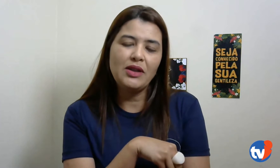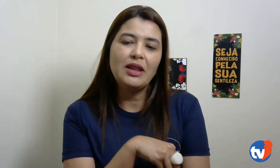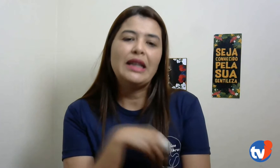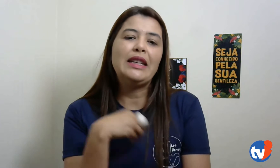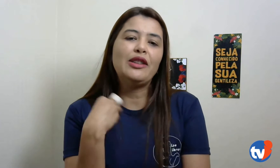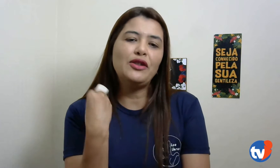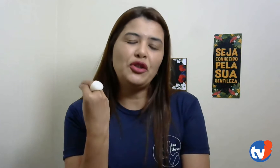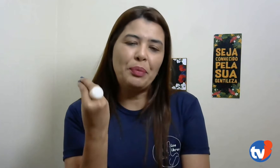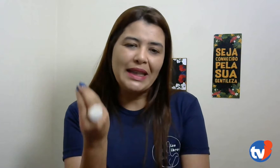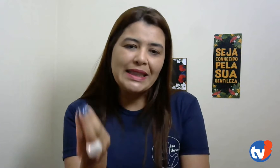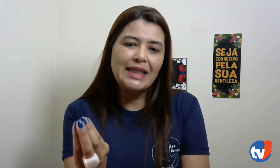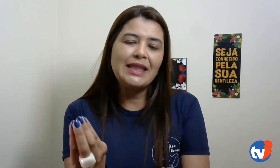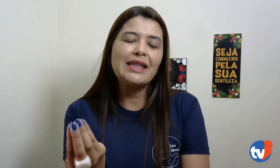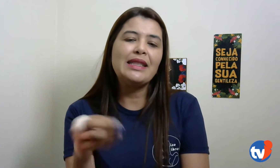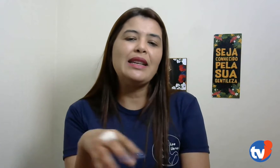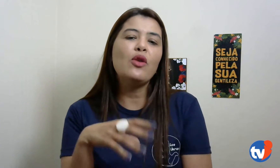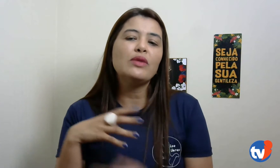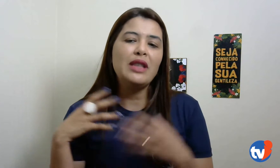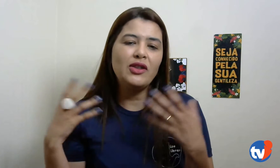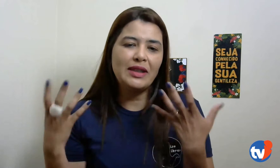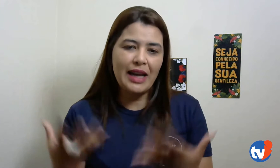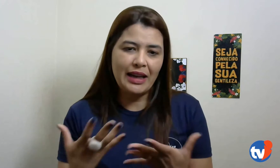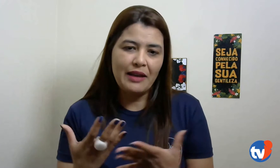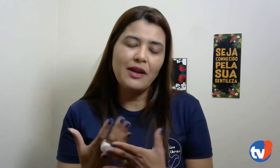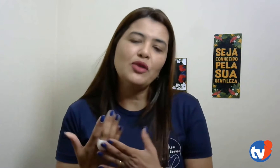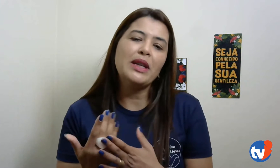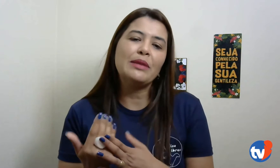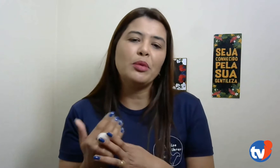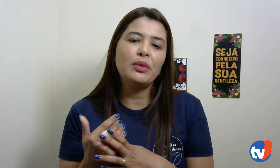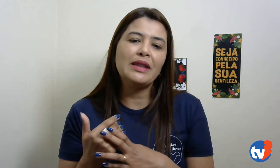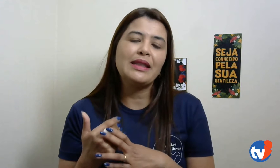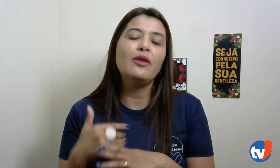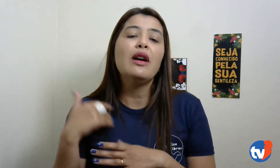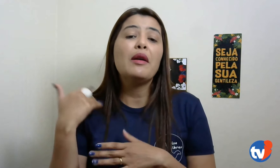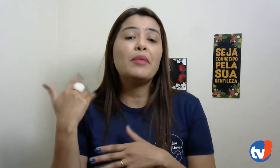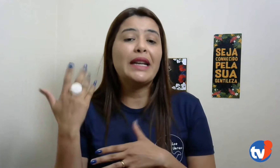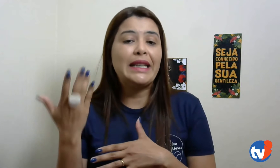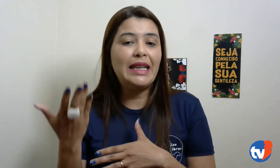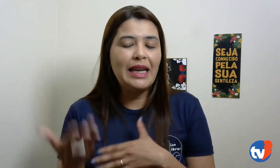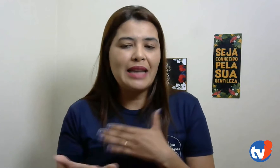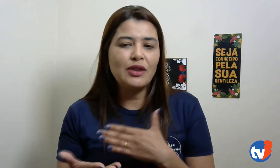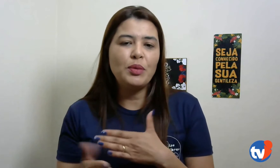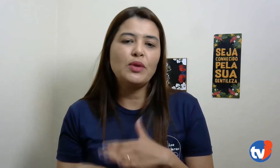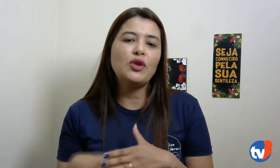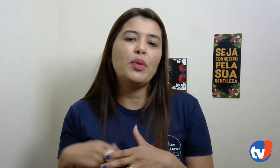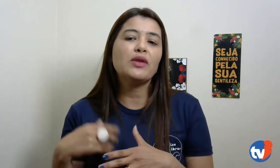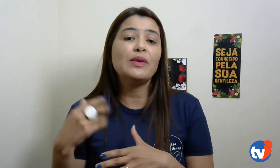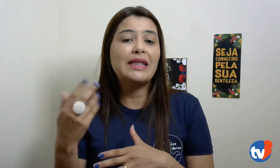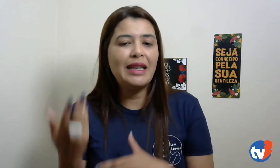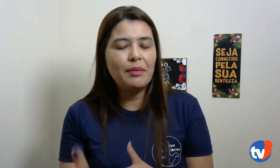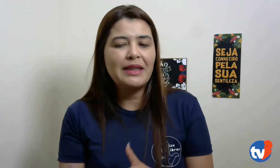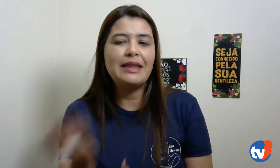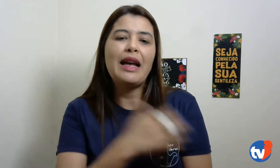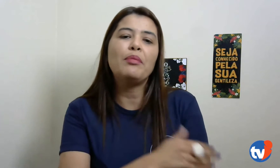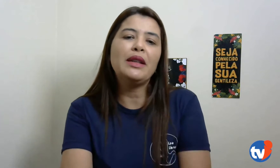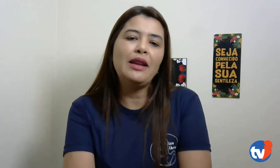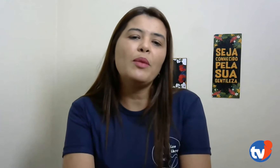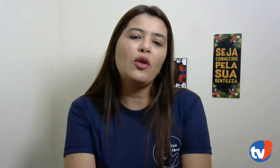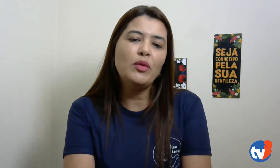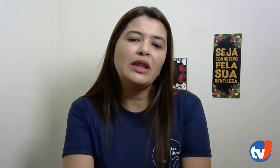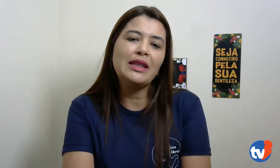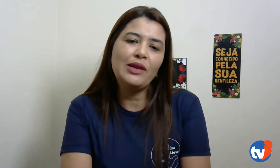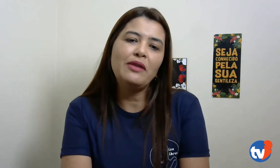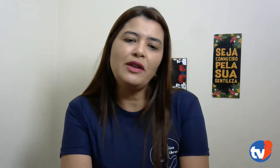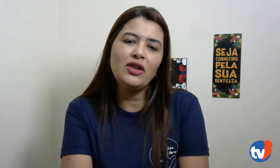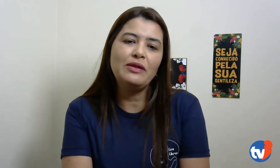crianças surdas. Então a gente precisa sim conscientizar cada vez mais a população para que essas pessoas possam se capacitar para